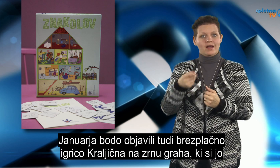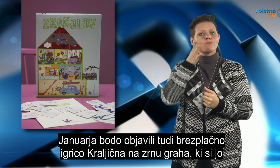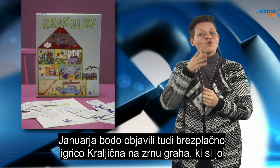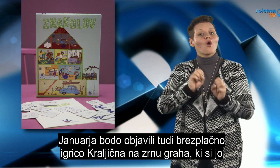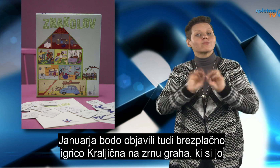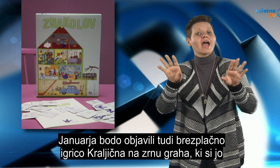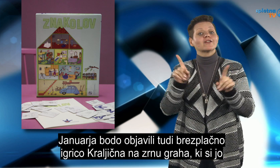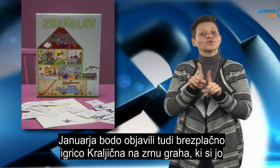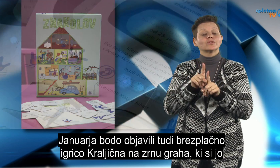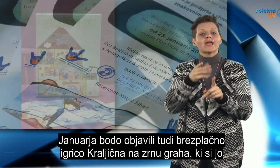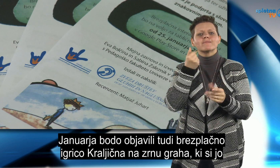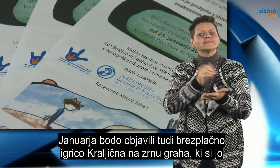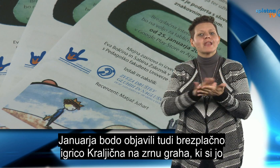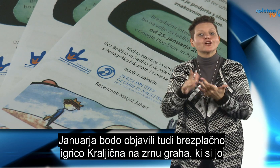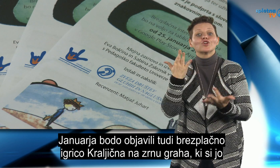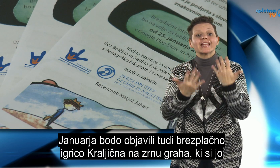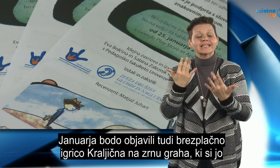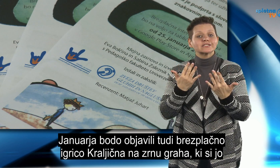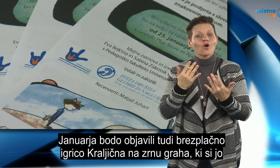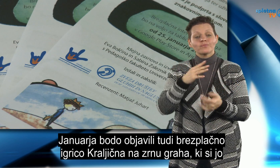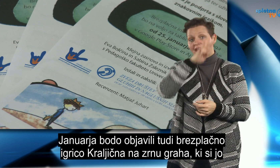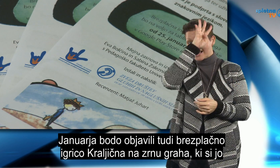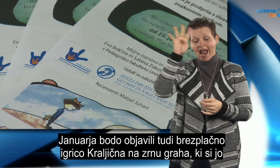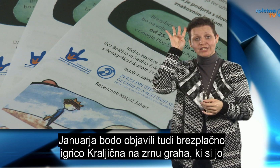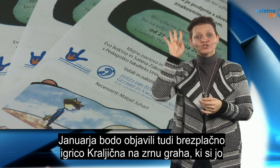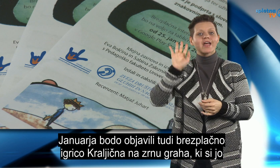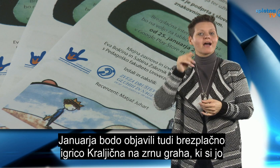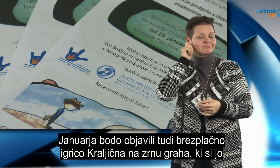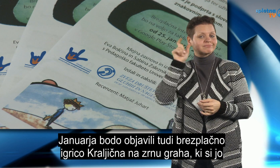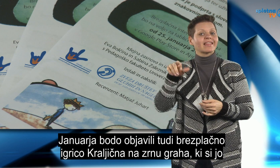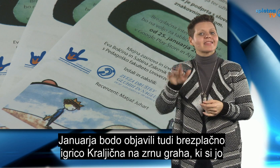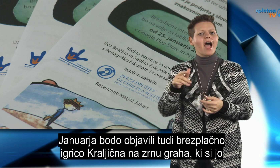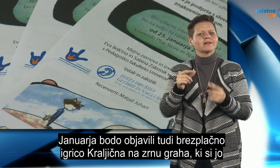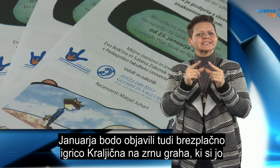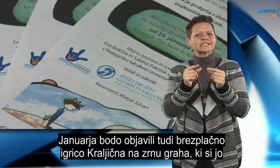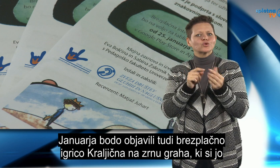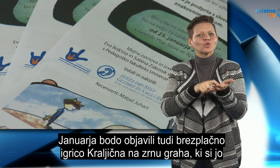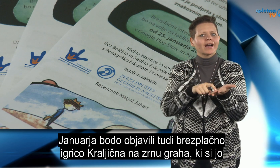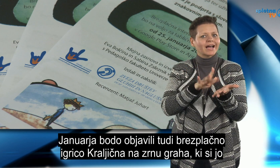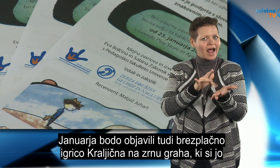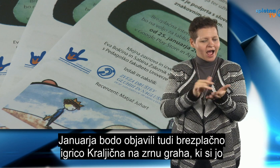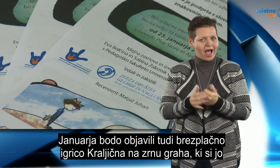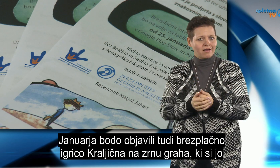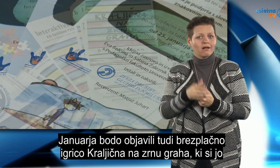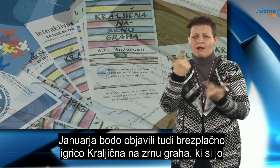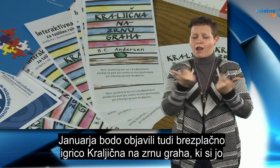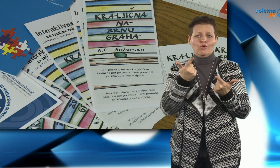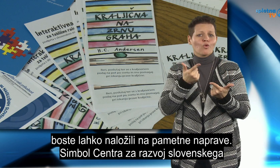bodo objavili tudi brezplačno igrico Kraljična na zrnu graha, ki si jo boste lahko naložili na pametne naprave.